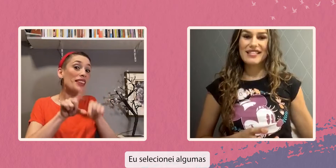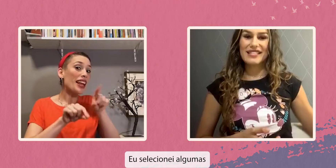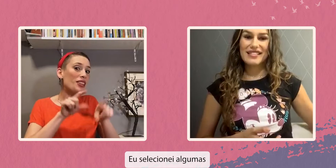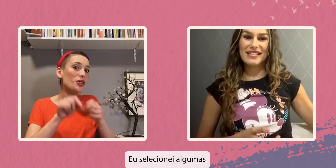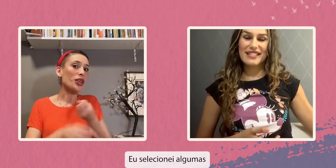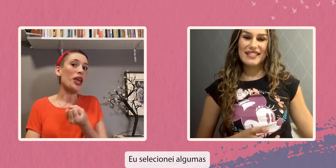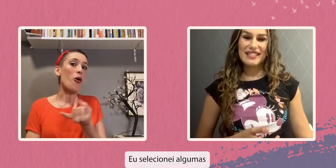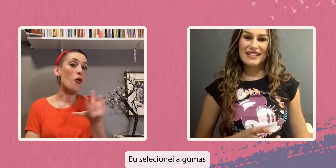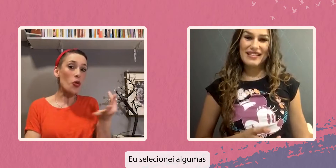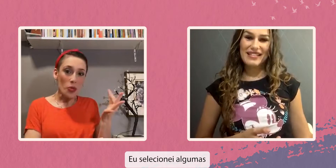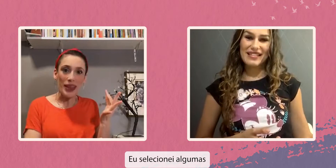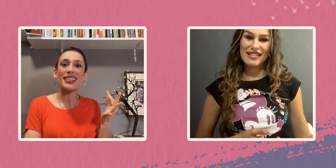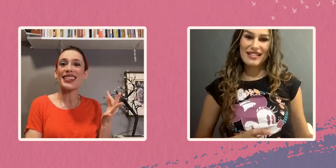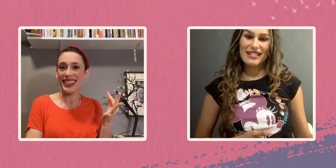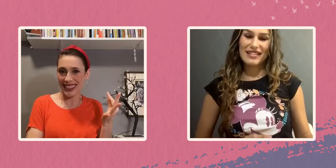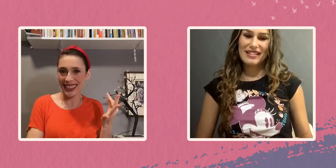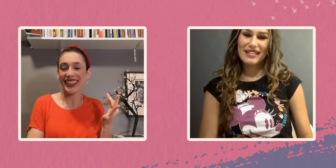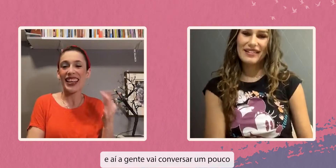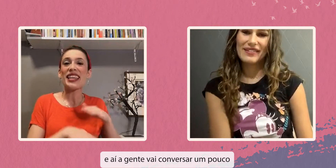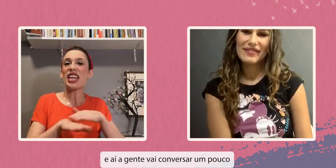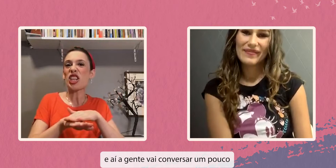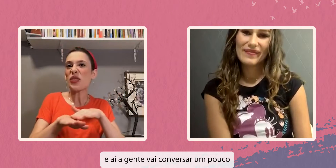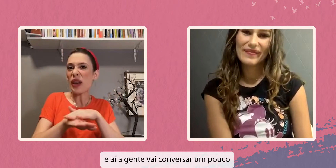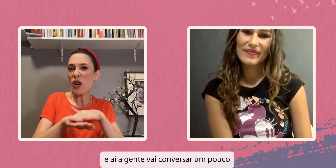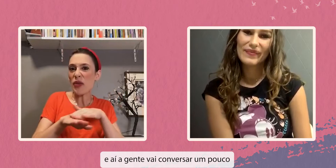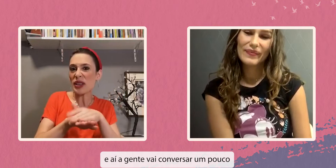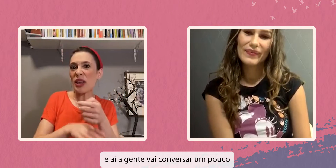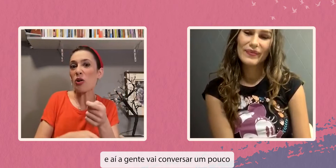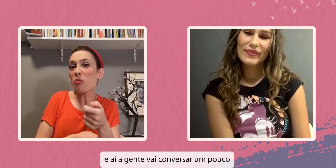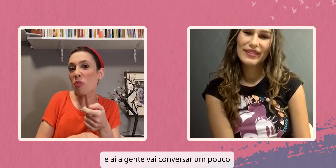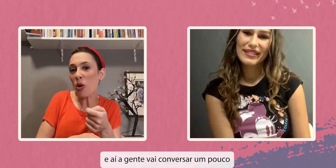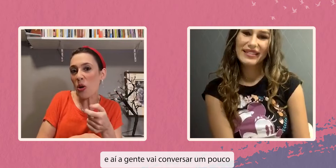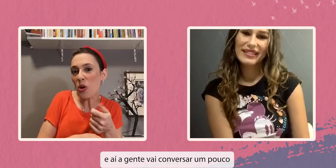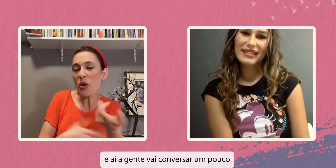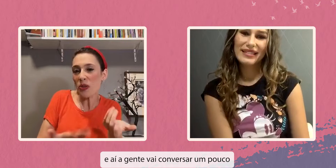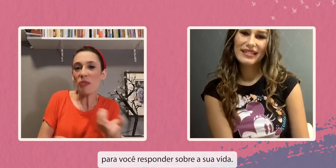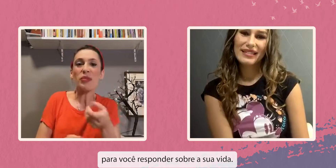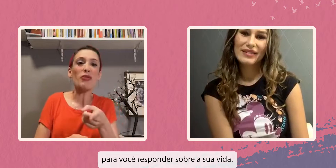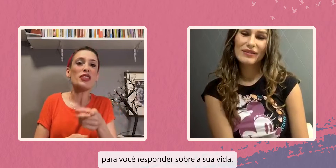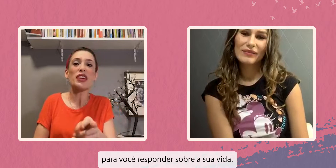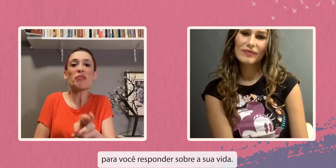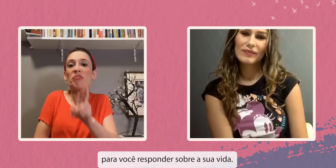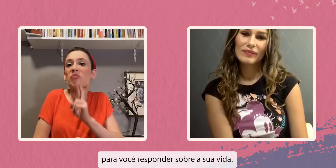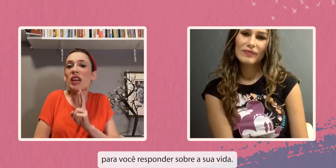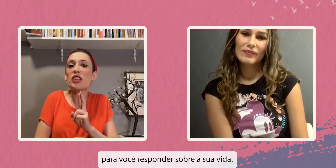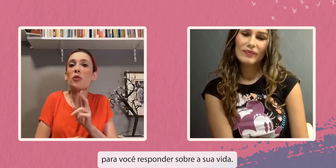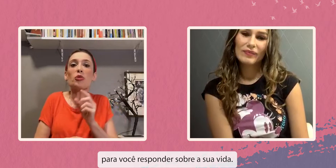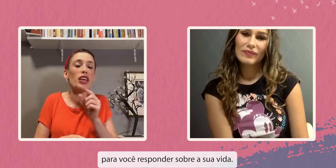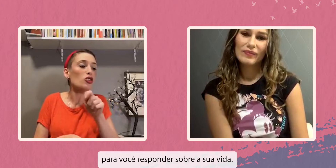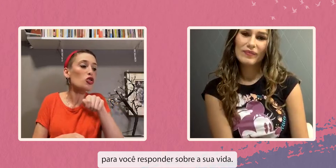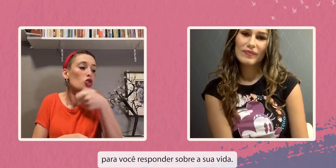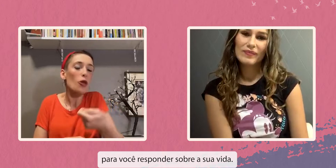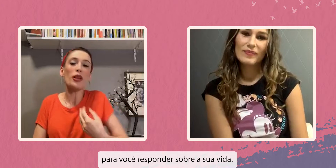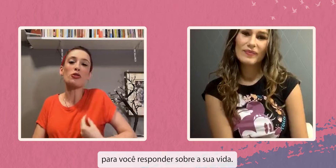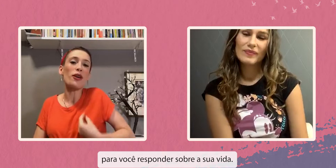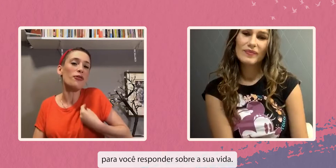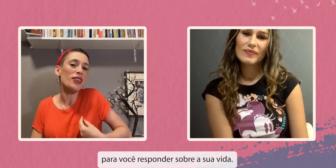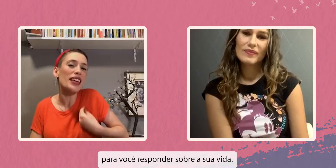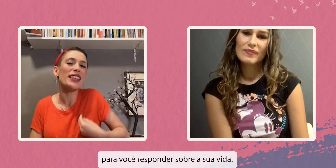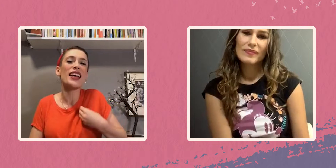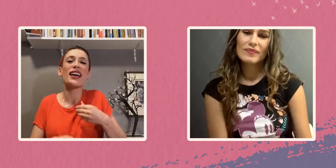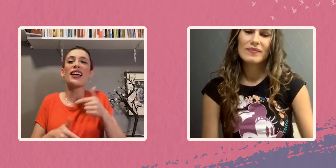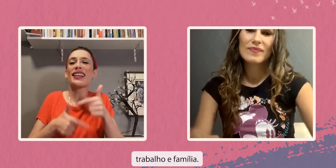Eu selecionei algumas e a gente vai conversar um pouco para você responder sobre a